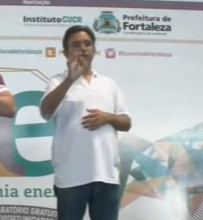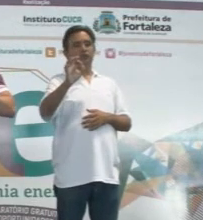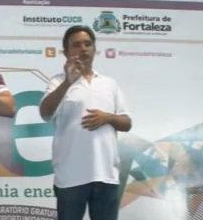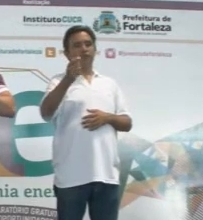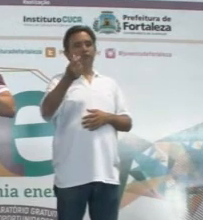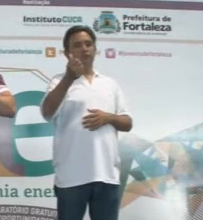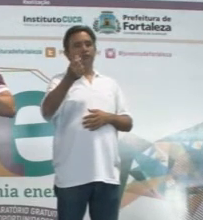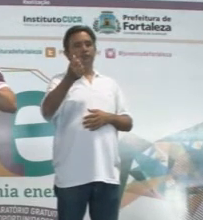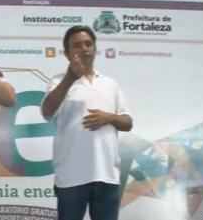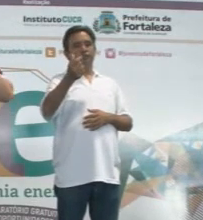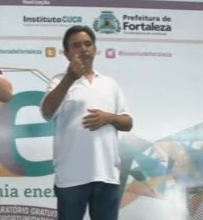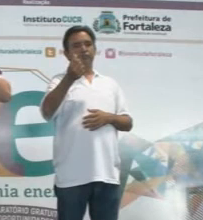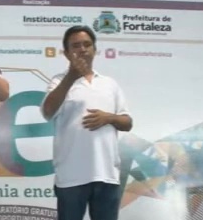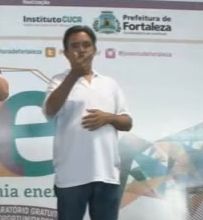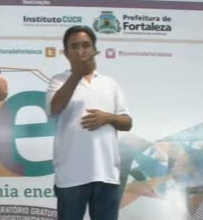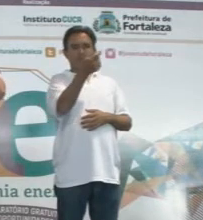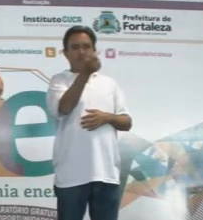quase.